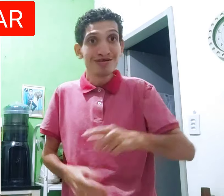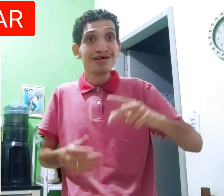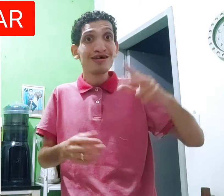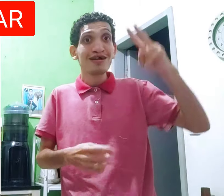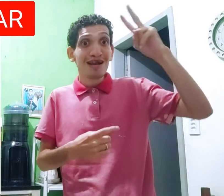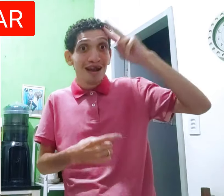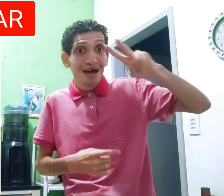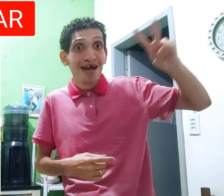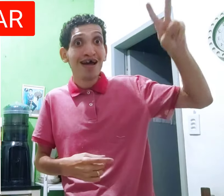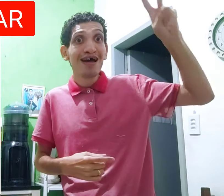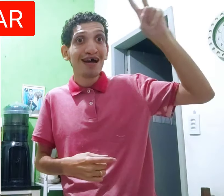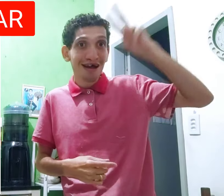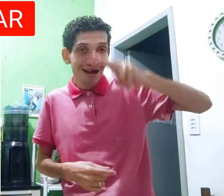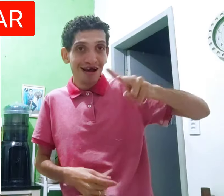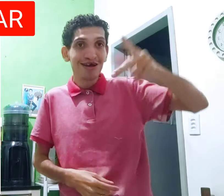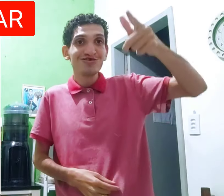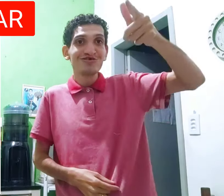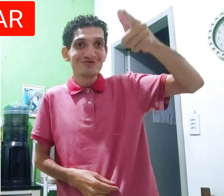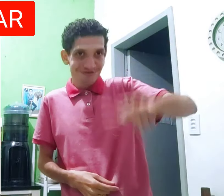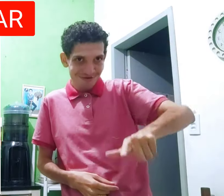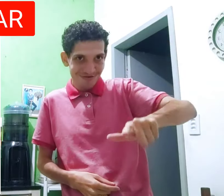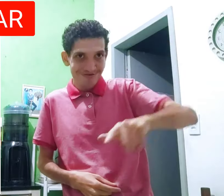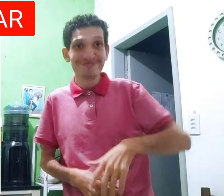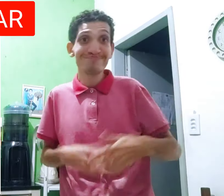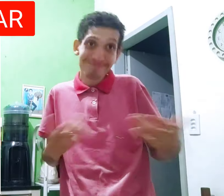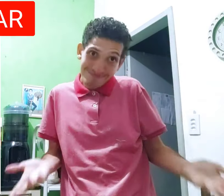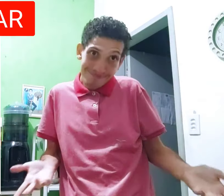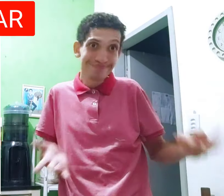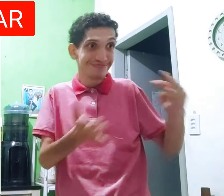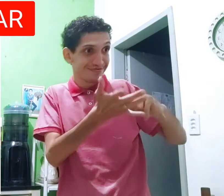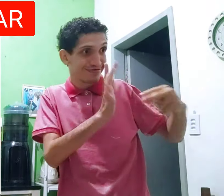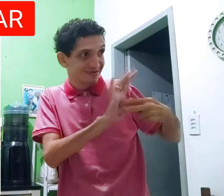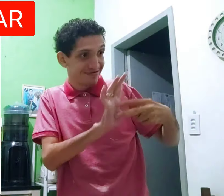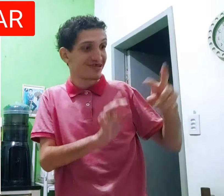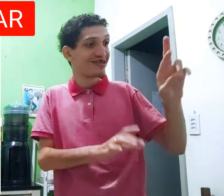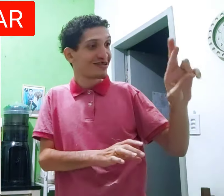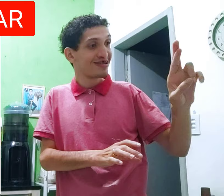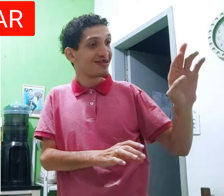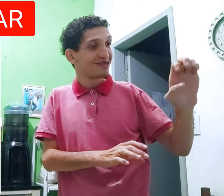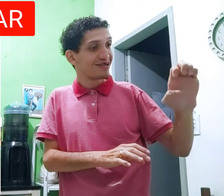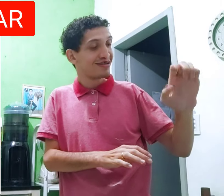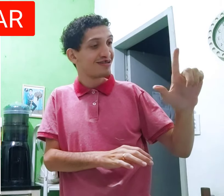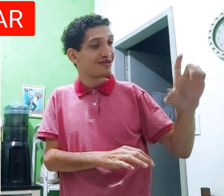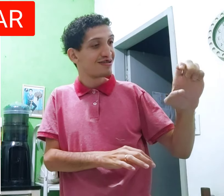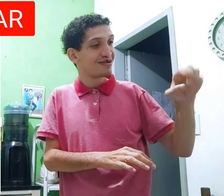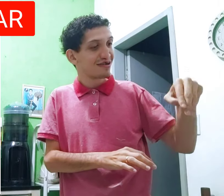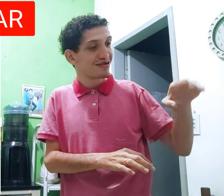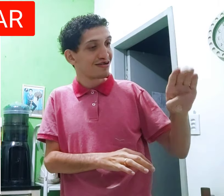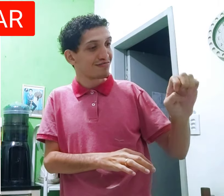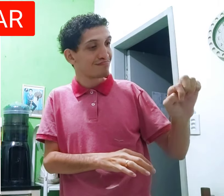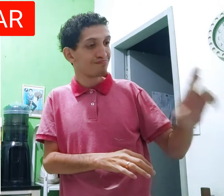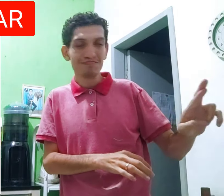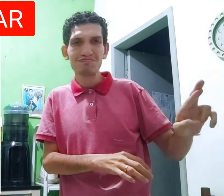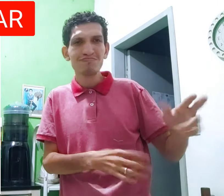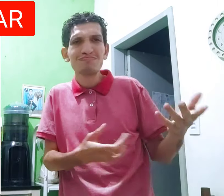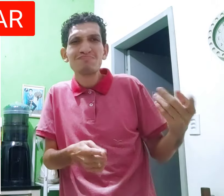novo. Tá? Tudo isso é lembrar de novo. Então,